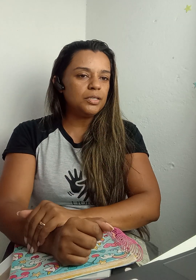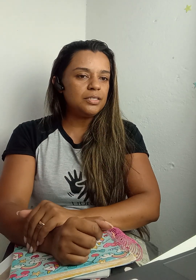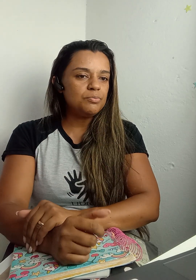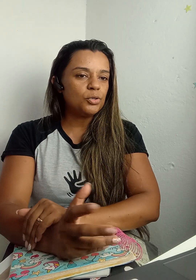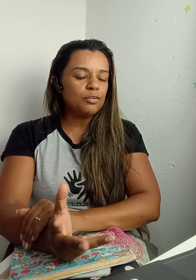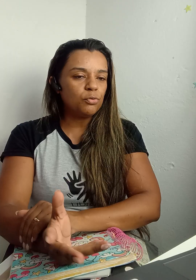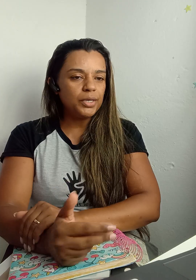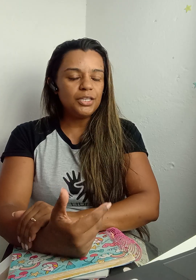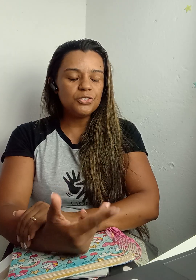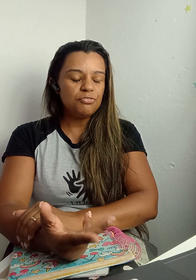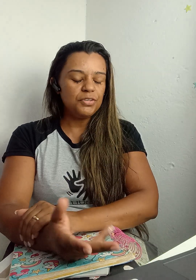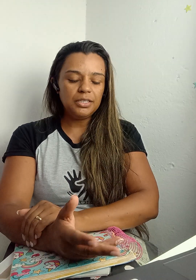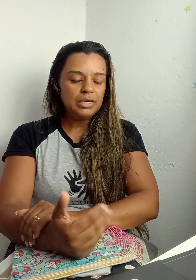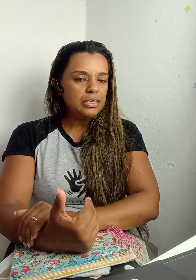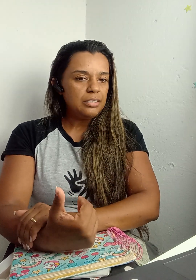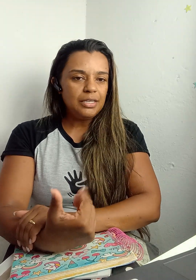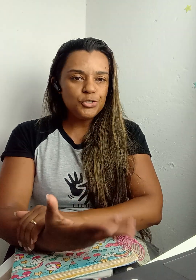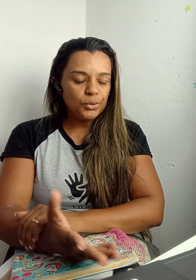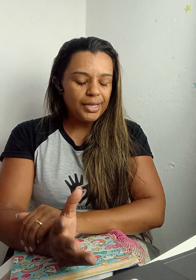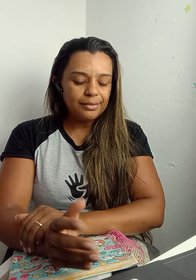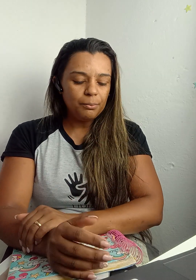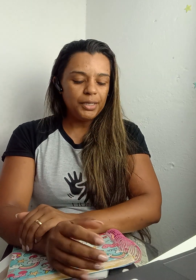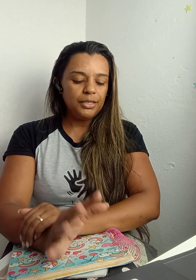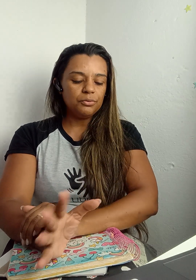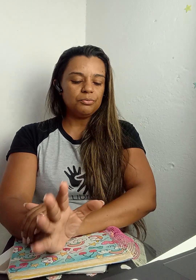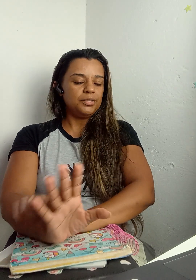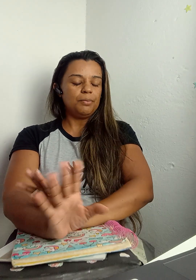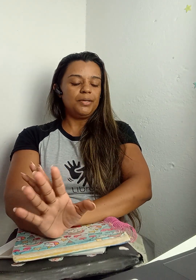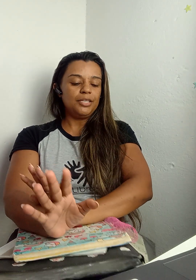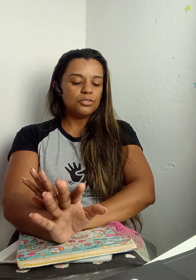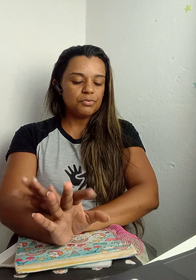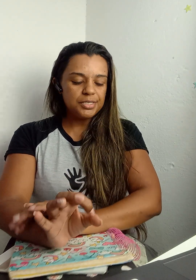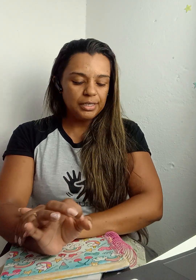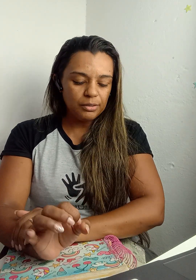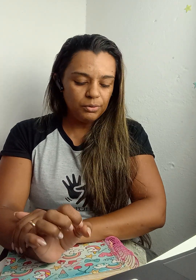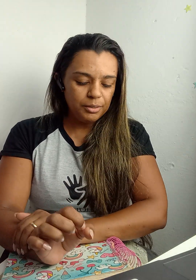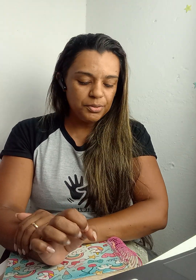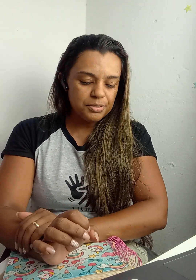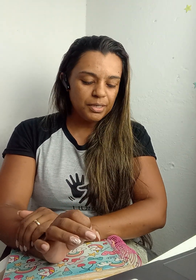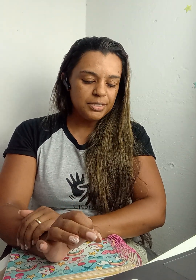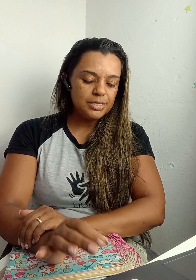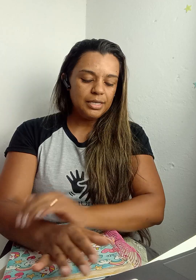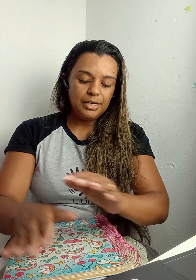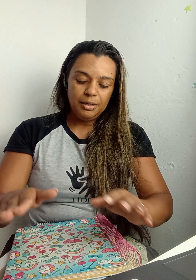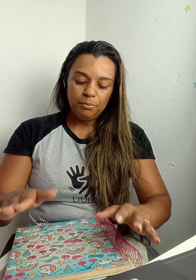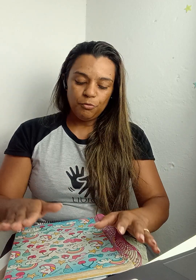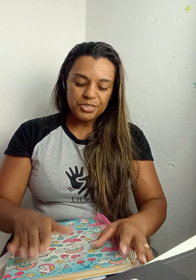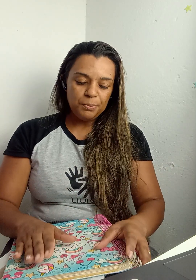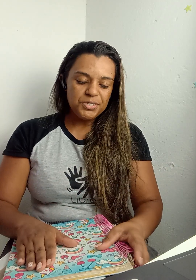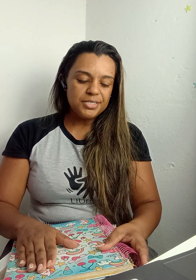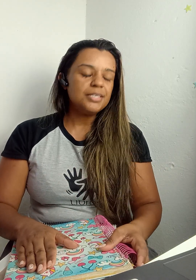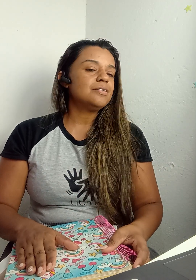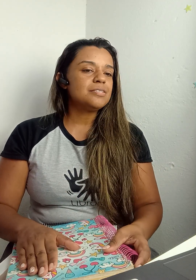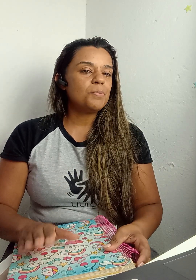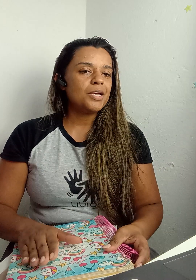e me tornar fluente, enfim. Lecionar também, independente do que você queira com Libras, mas você precisa seguir esses passos,